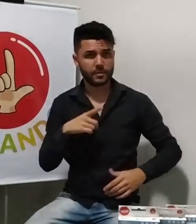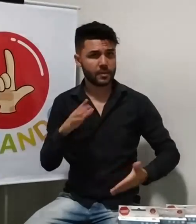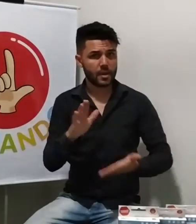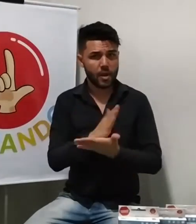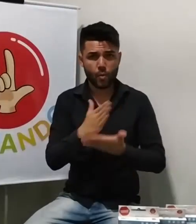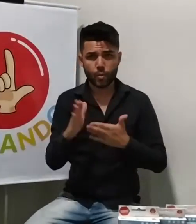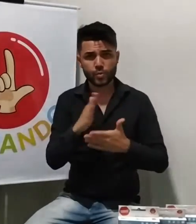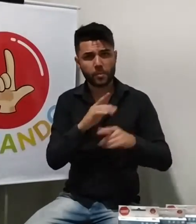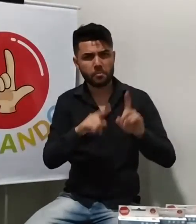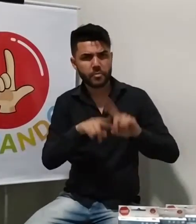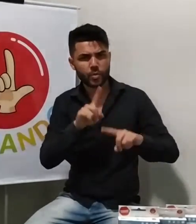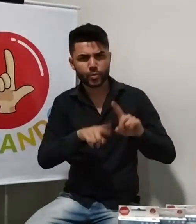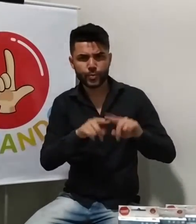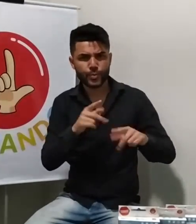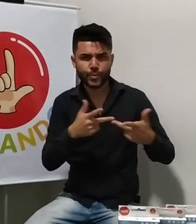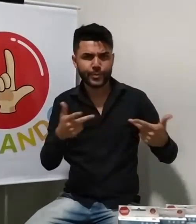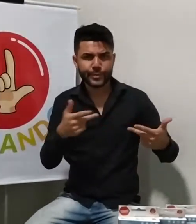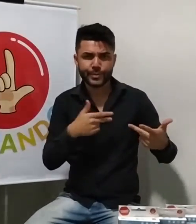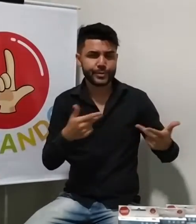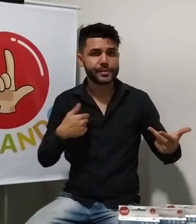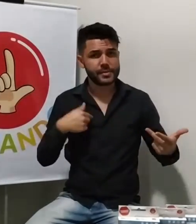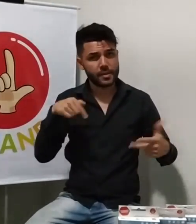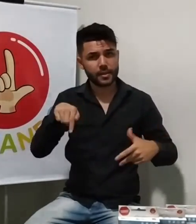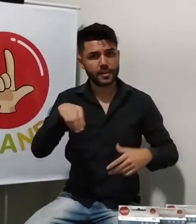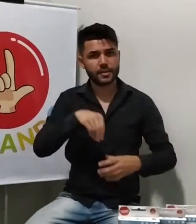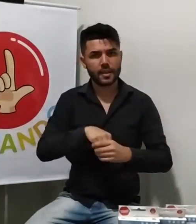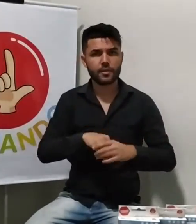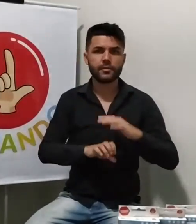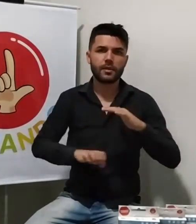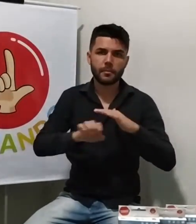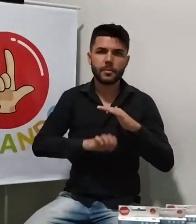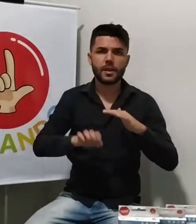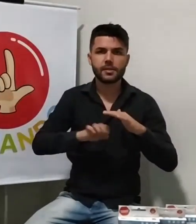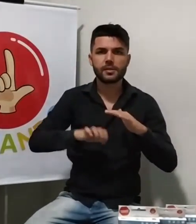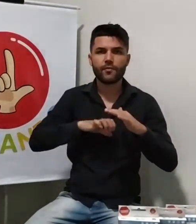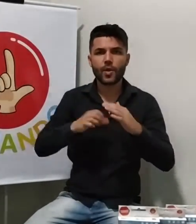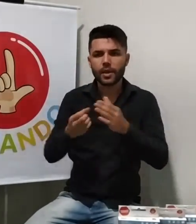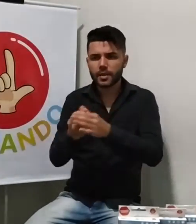né? Certo. No total, assim, a Samba tem hoje mais de 100 funcionários. A gente cresce uma